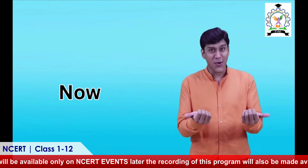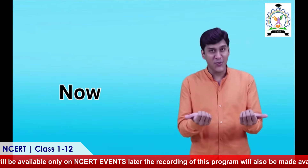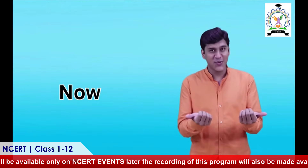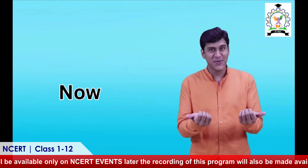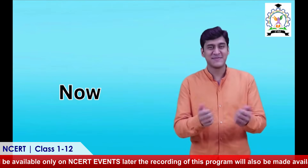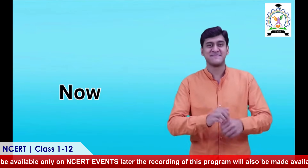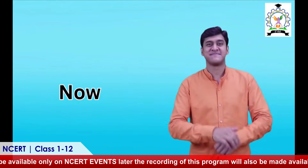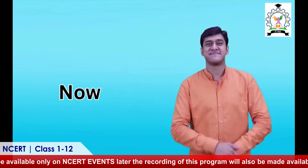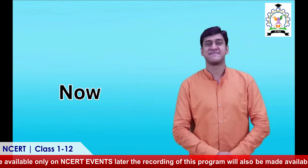अभी,